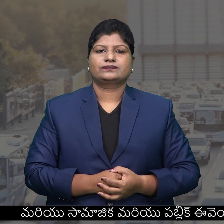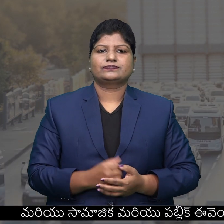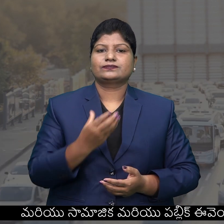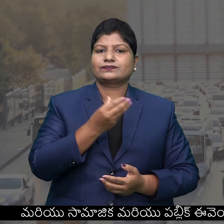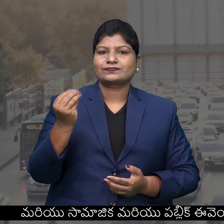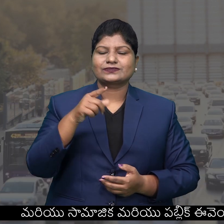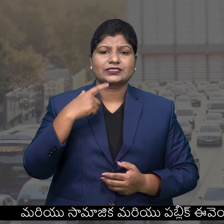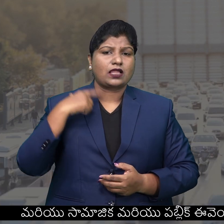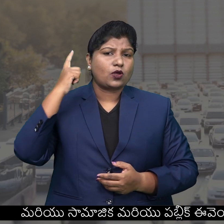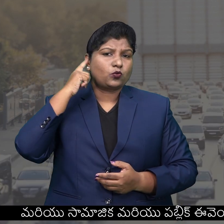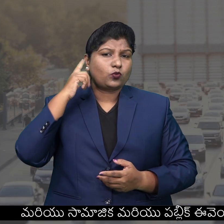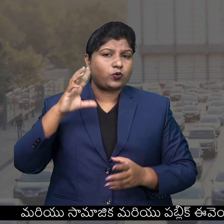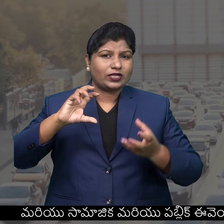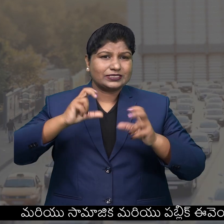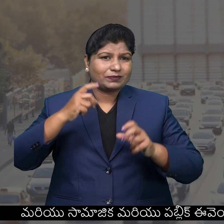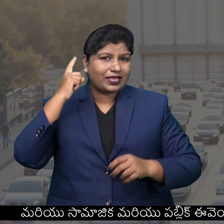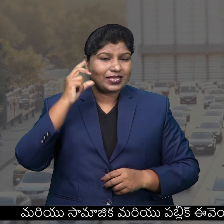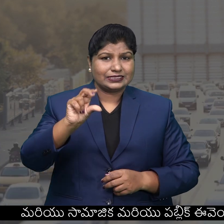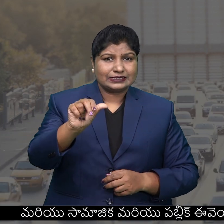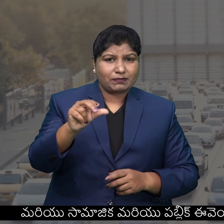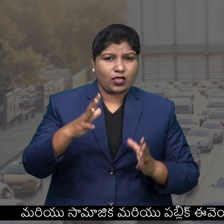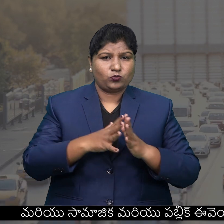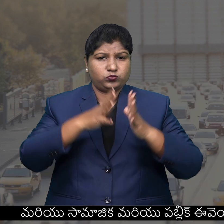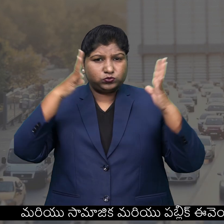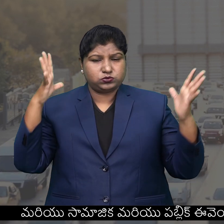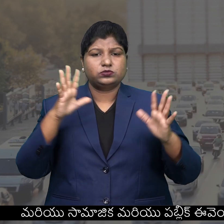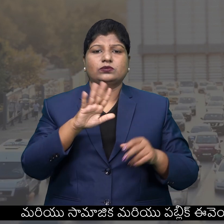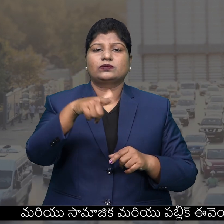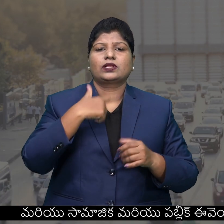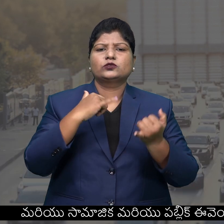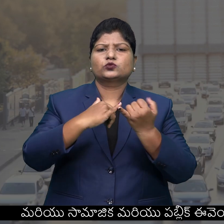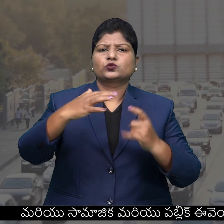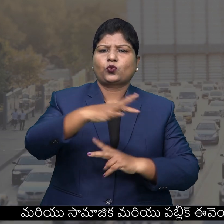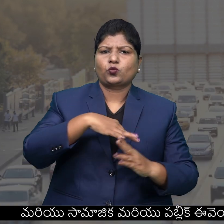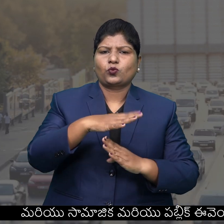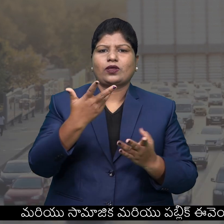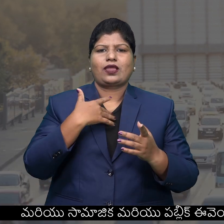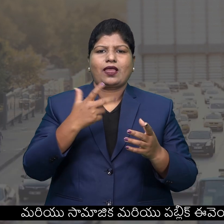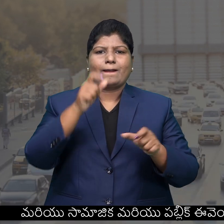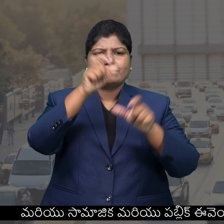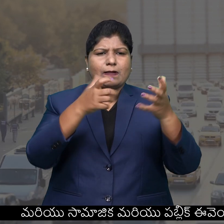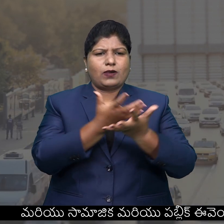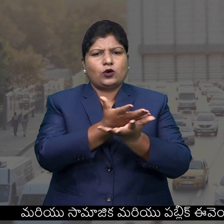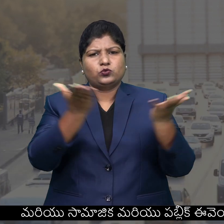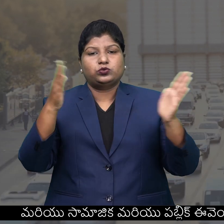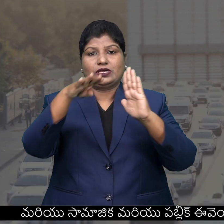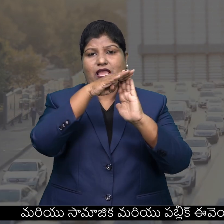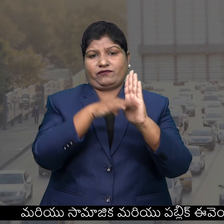మరియు సామాజిక మరియు పబ్లిక్ ఈవెంట్లలో లౌడ్ స్పీకర్లు శబ్ద కాలుష్యానికి